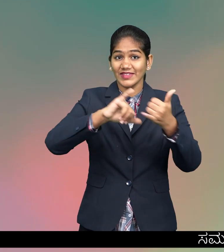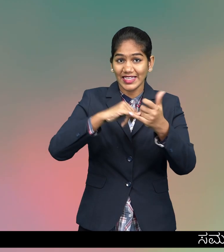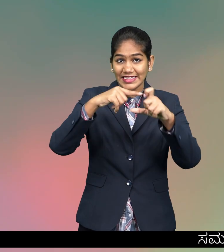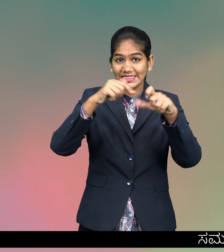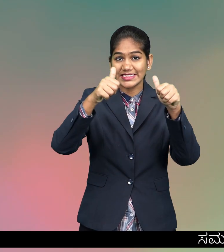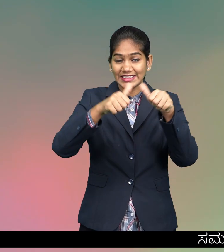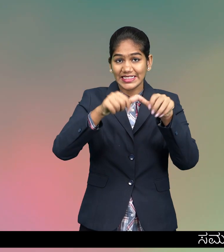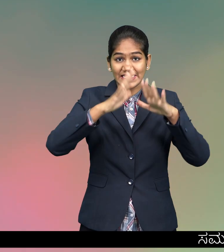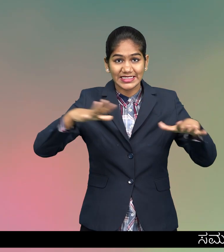ಸಮುದ್ರದ ತಂಗಾಳಿ.